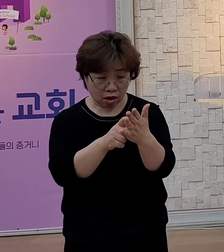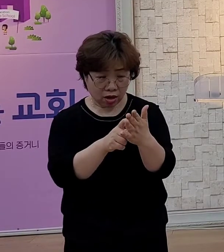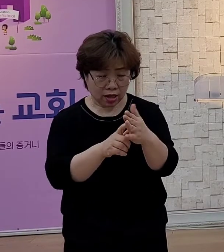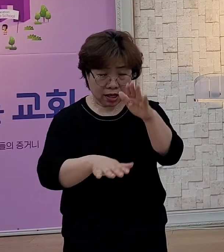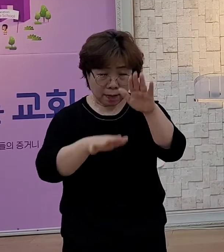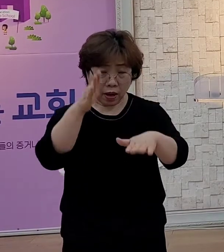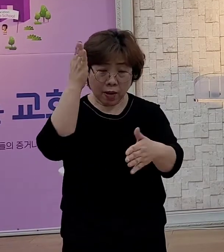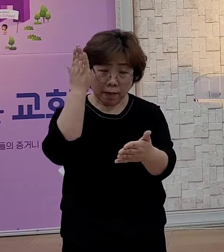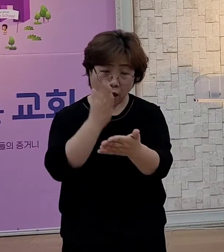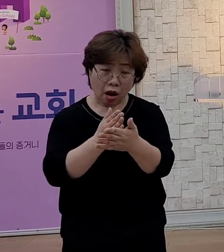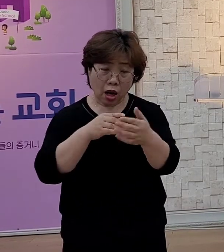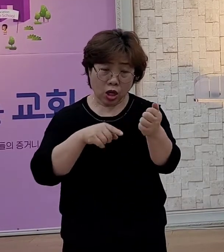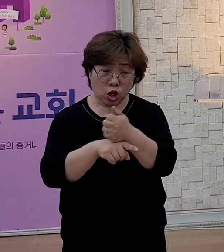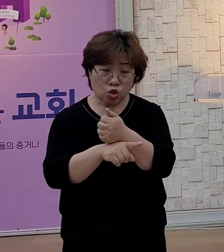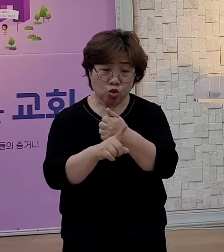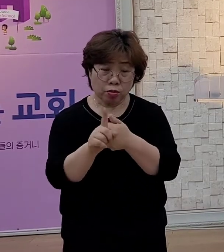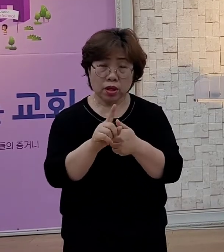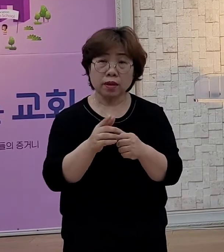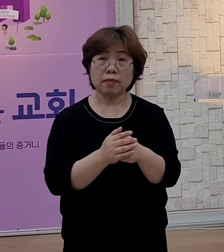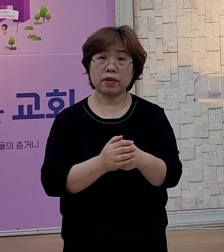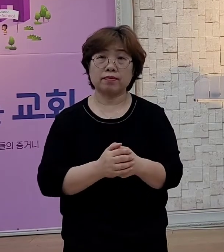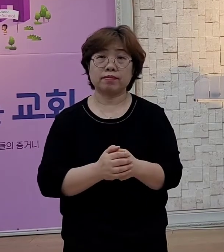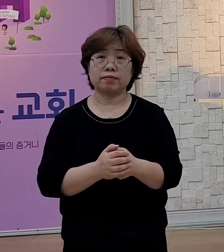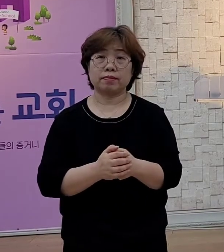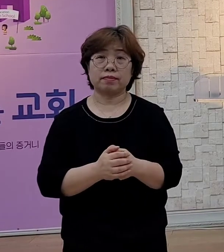보니까 중간쯤에 그러죠.